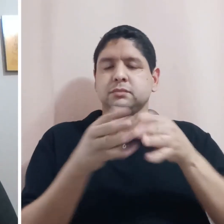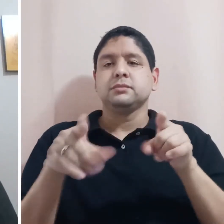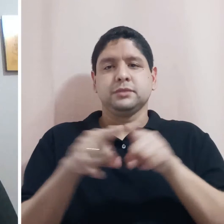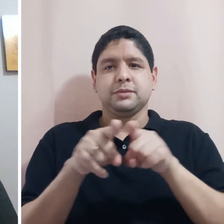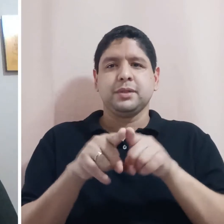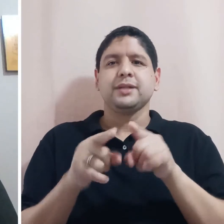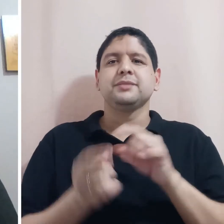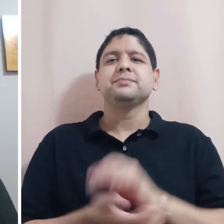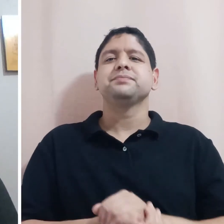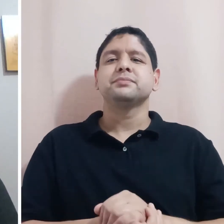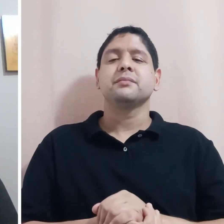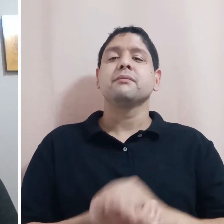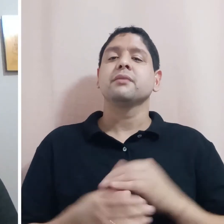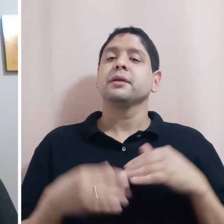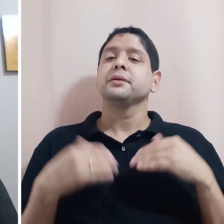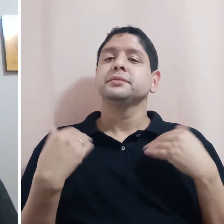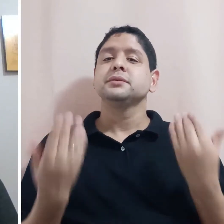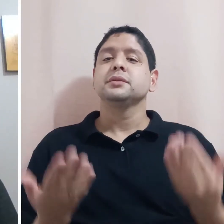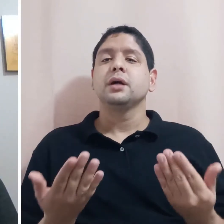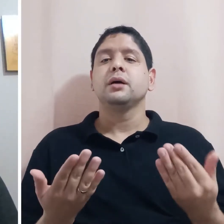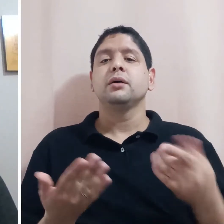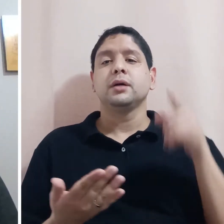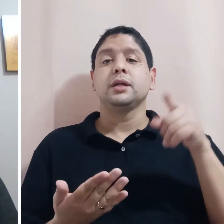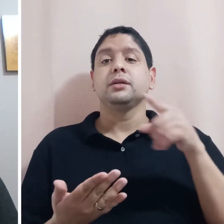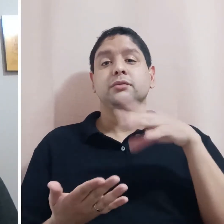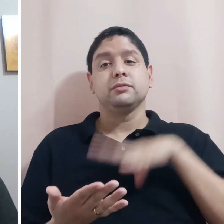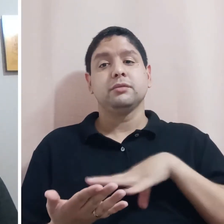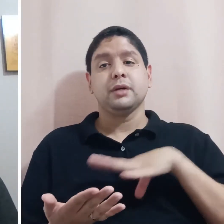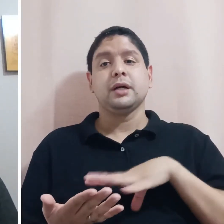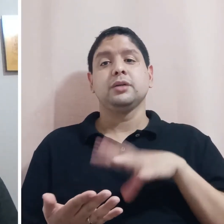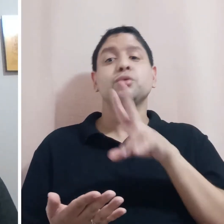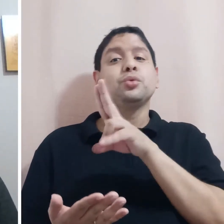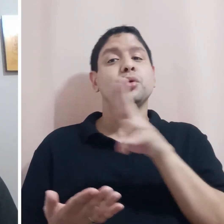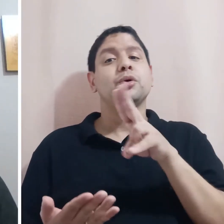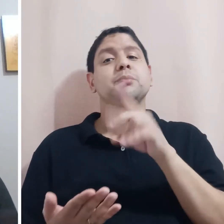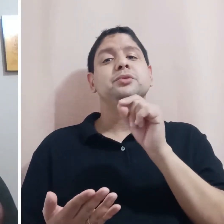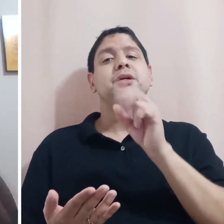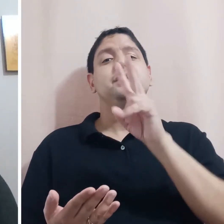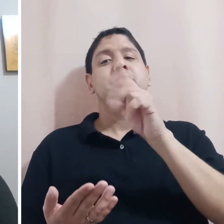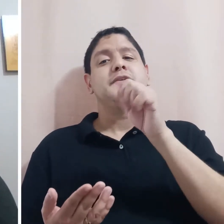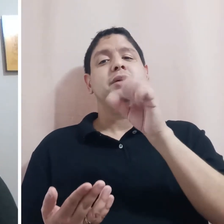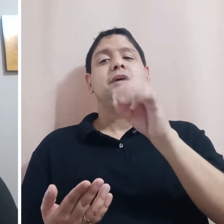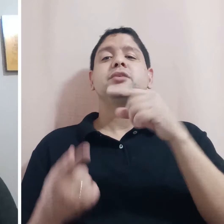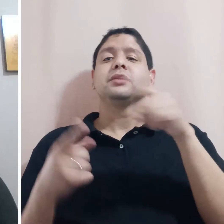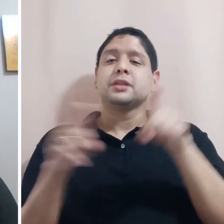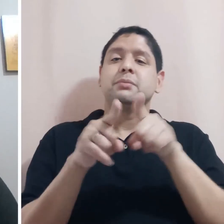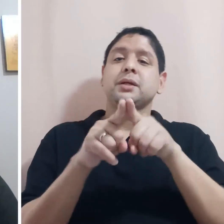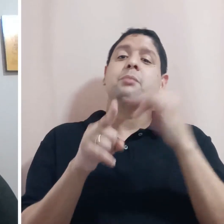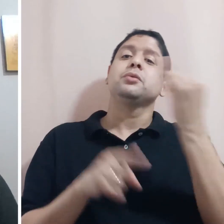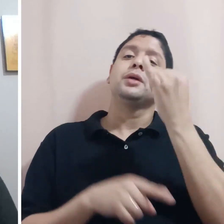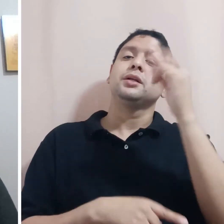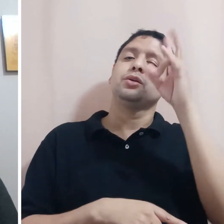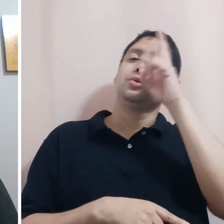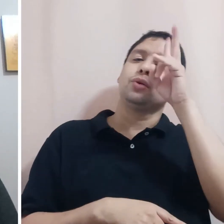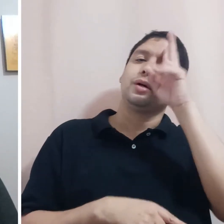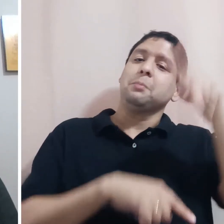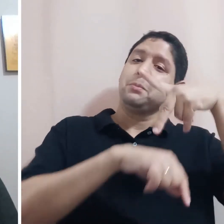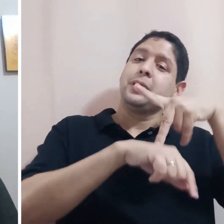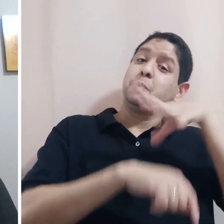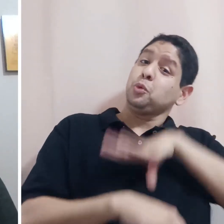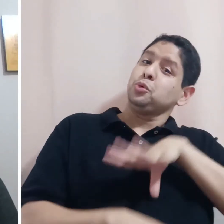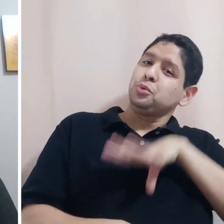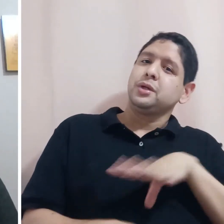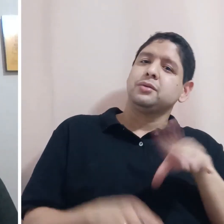ver também com a questão da navegação, né, então o time acabou sendo batizado com o nome de um